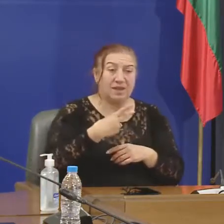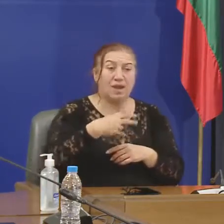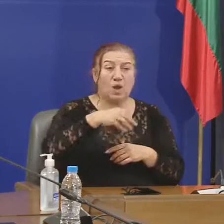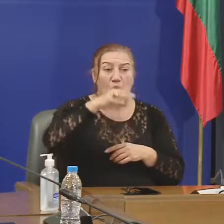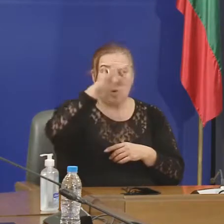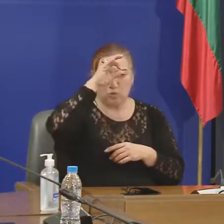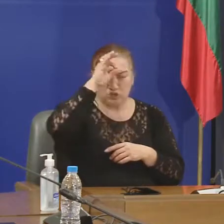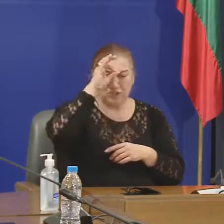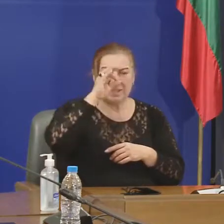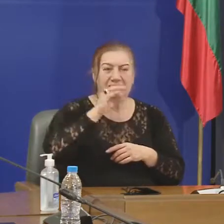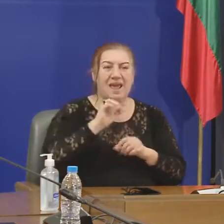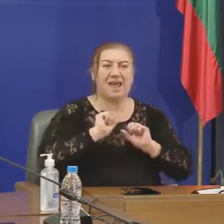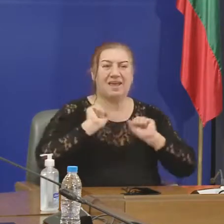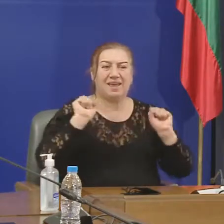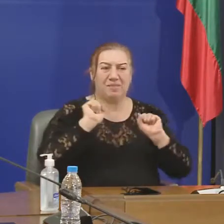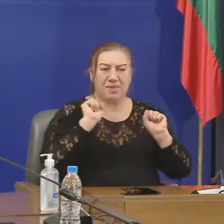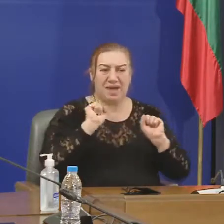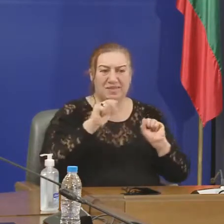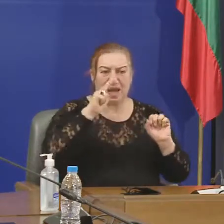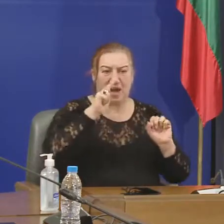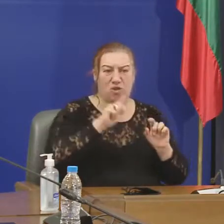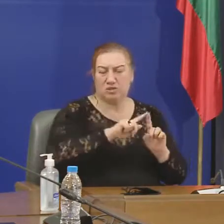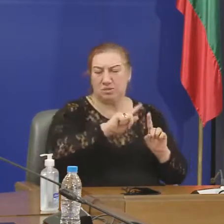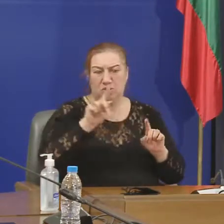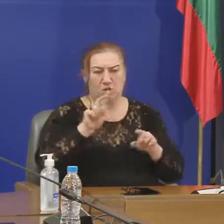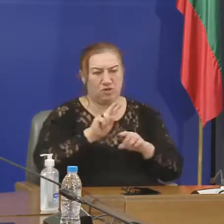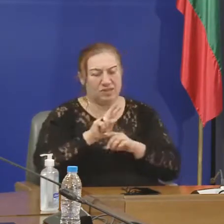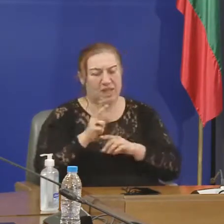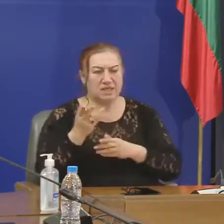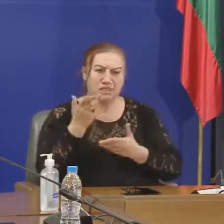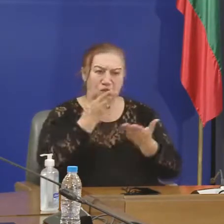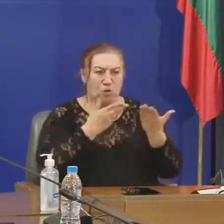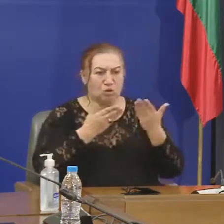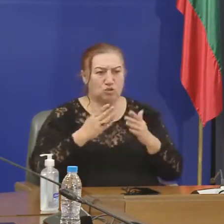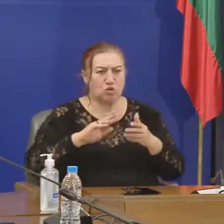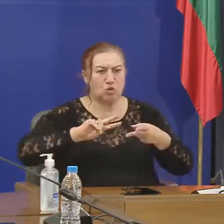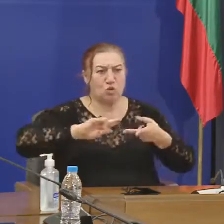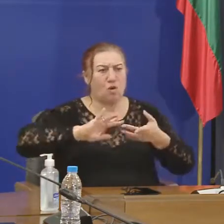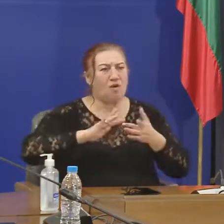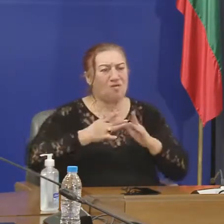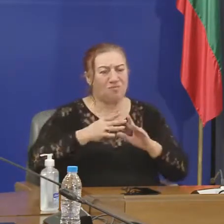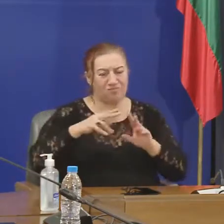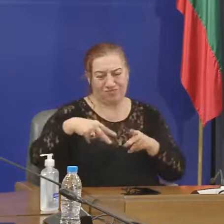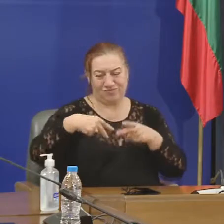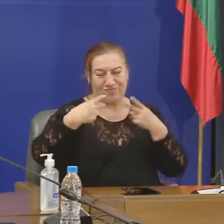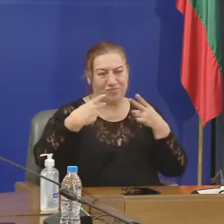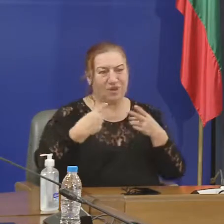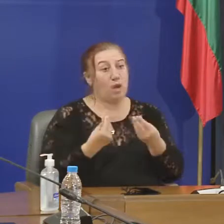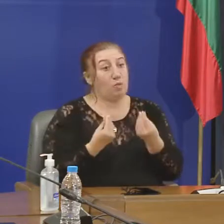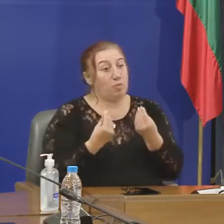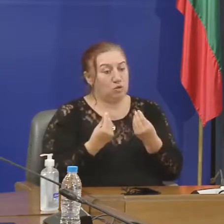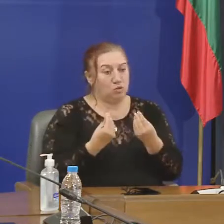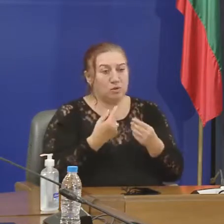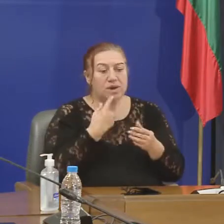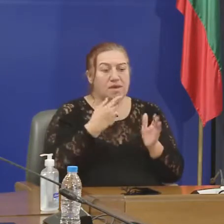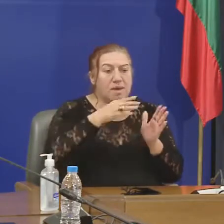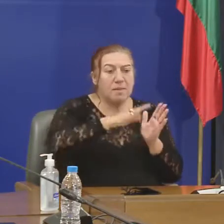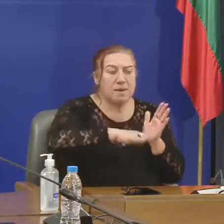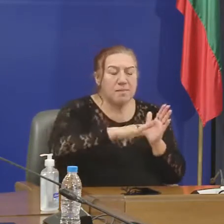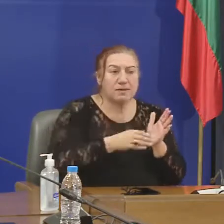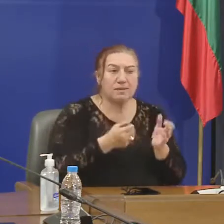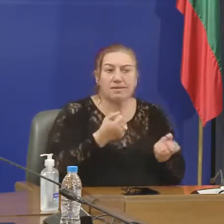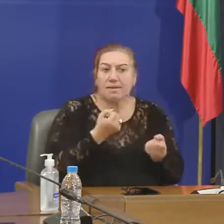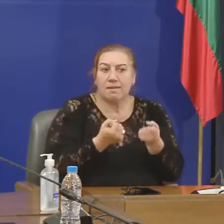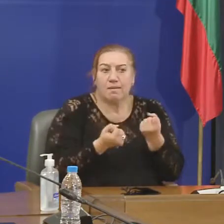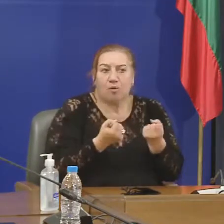гимназиарен етап като цяло обучението в електронна среда е по-ефективно, отколкото при малките деца, където е изключително неефективно.